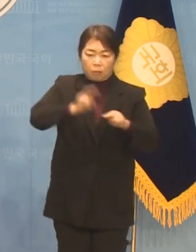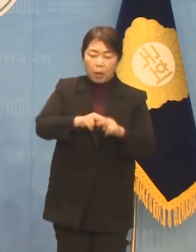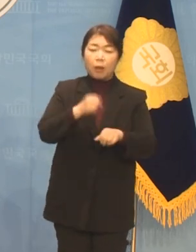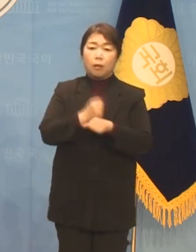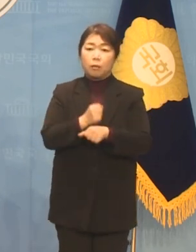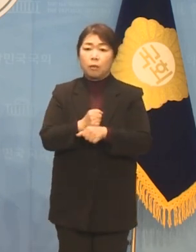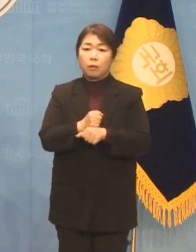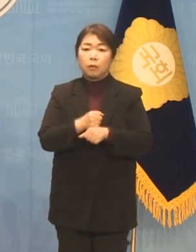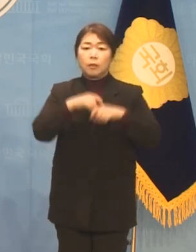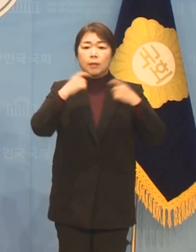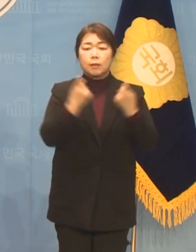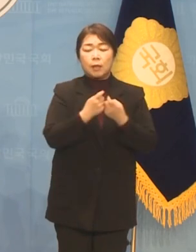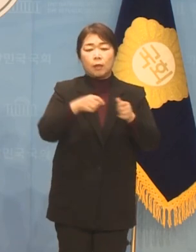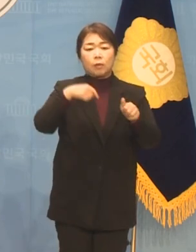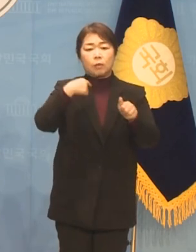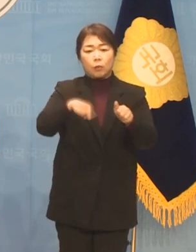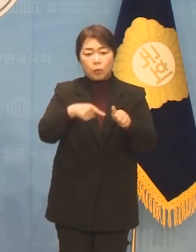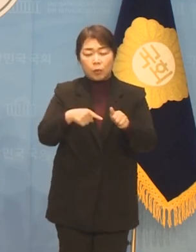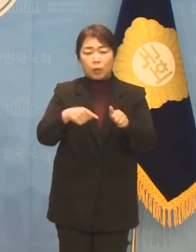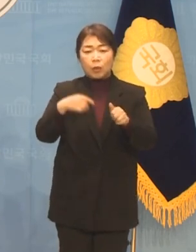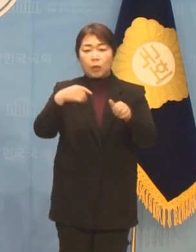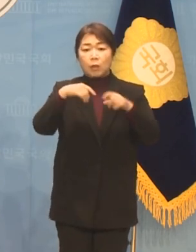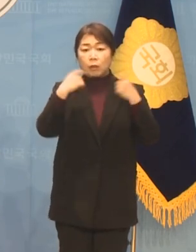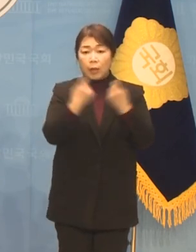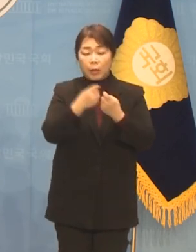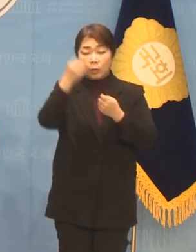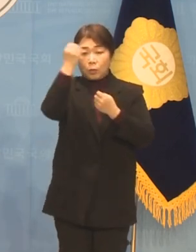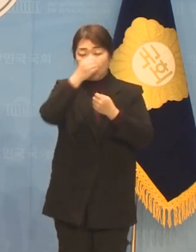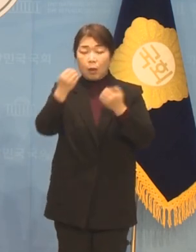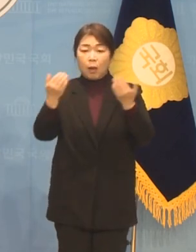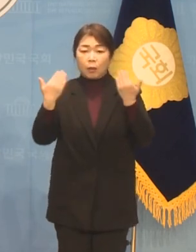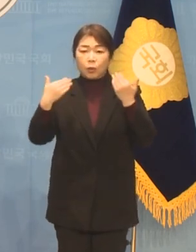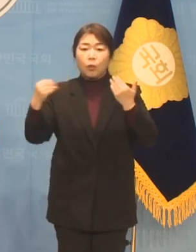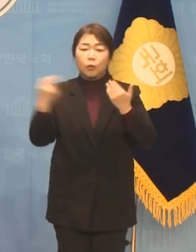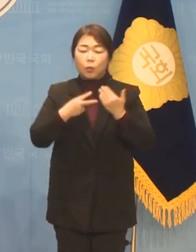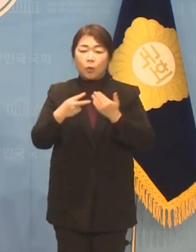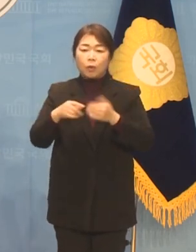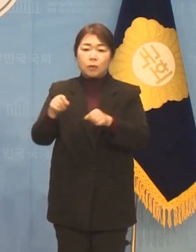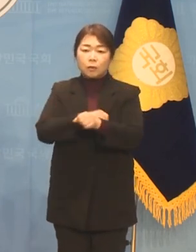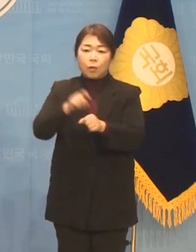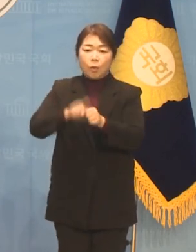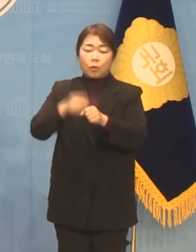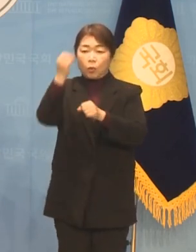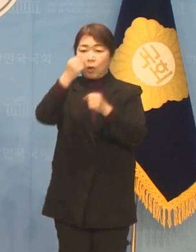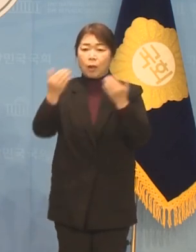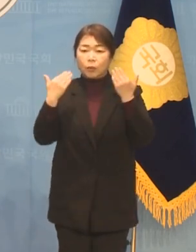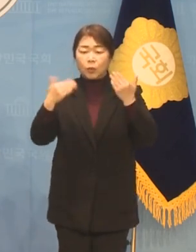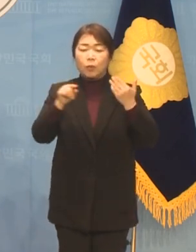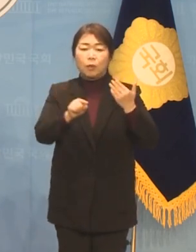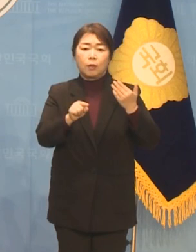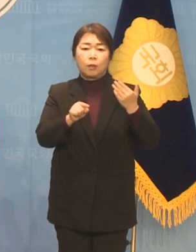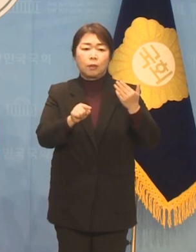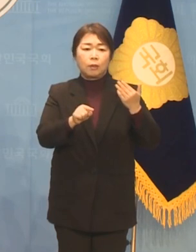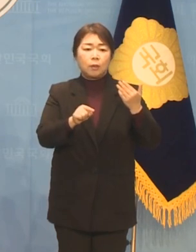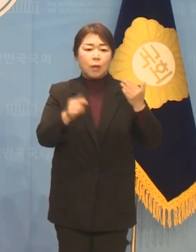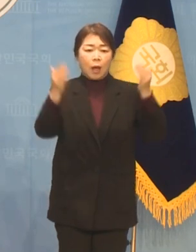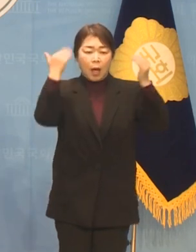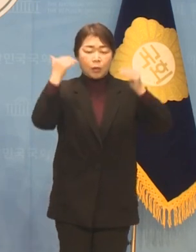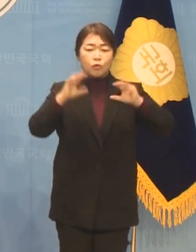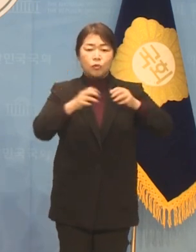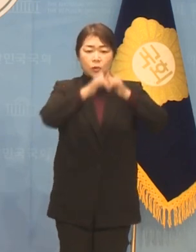자사고, 외고, 국제고가 특권 학교로 변모하여 우리 교육에 끼친 폐해를 두 눈으로 확인했을